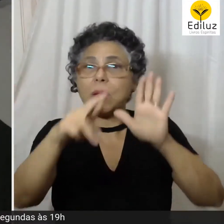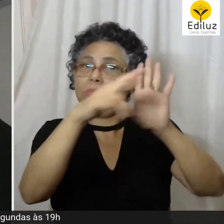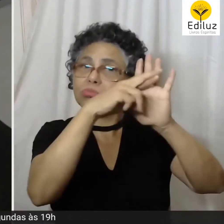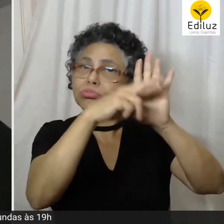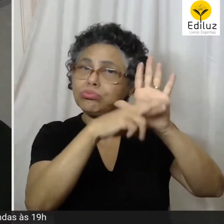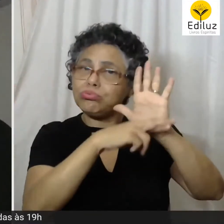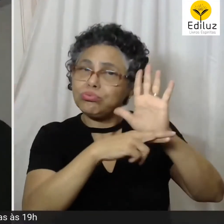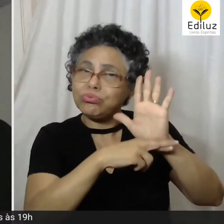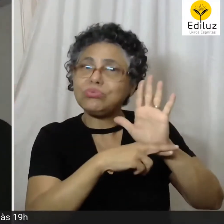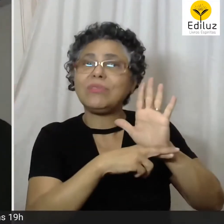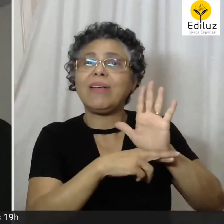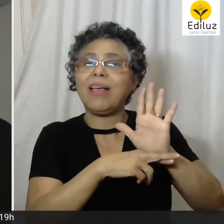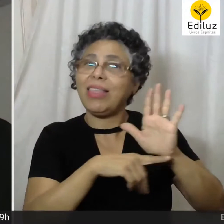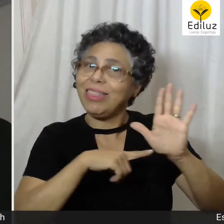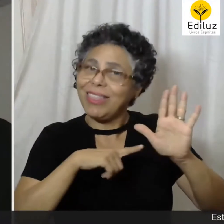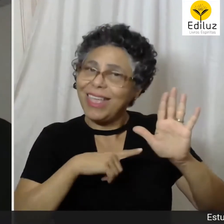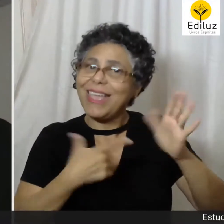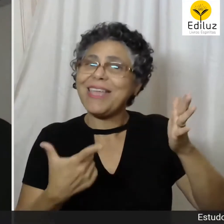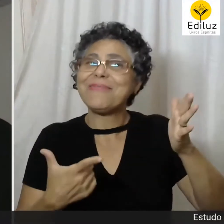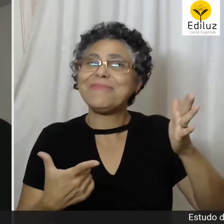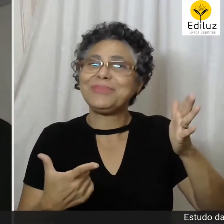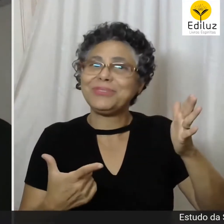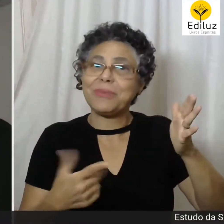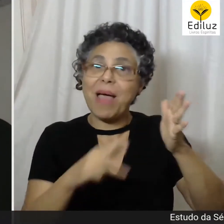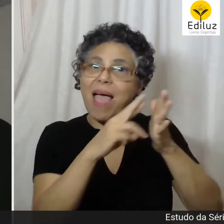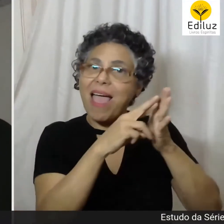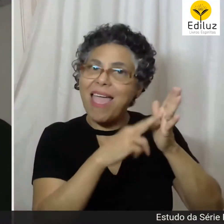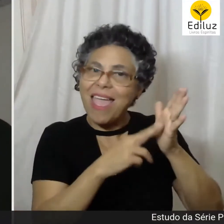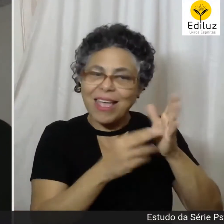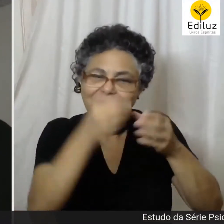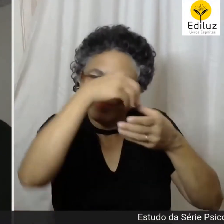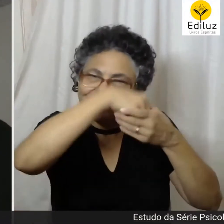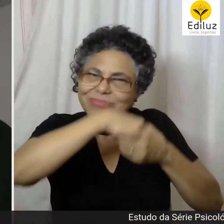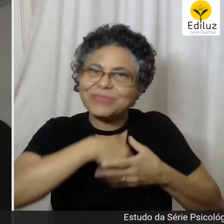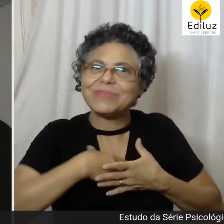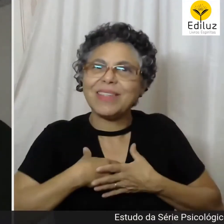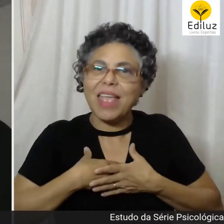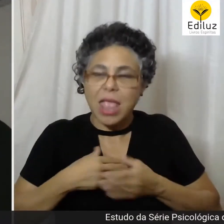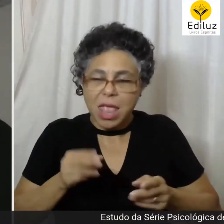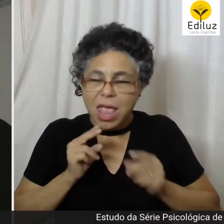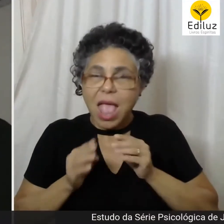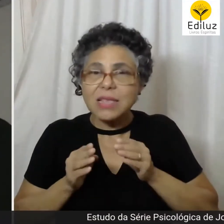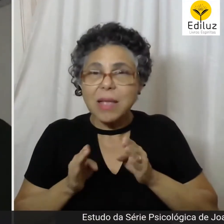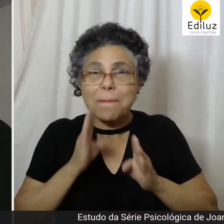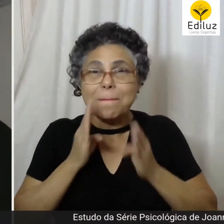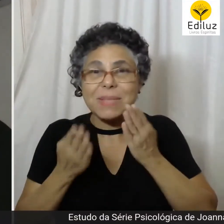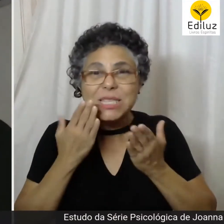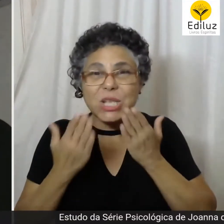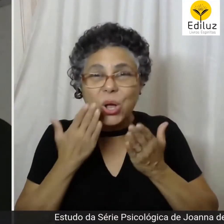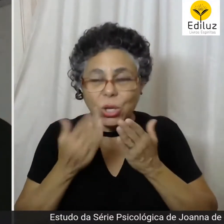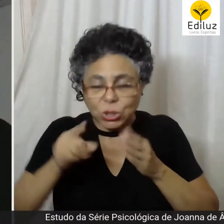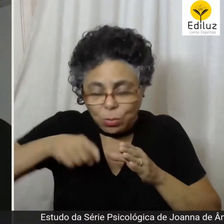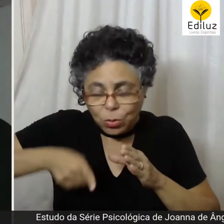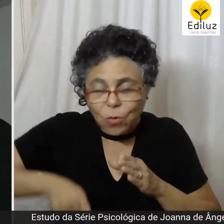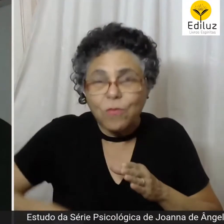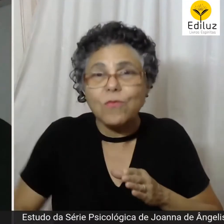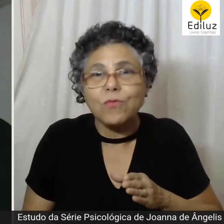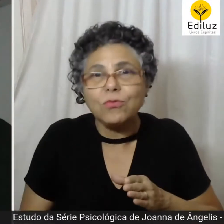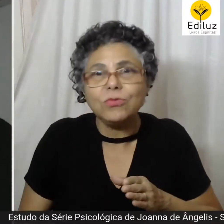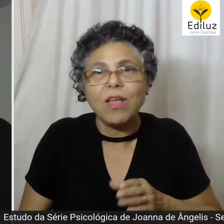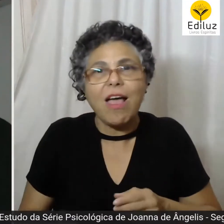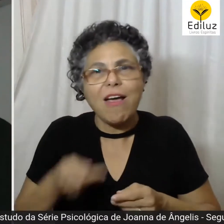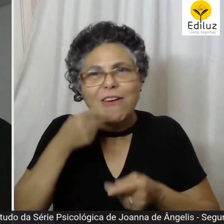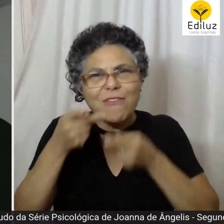o vocatium, que é um termo da psicologia analítica, da psicologia profunda, para exercermos a nossa